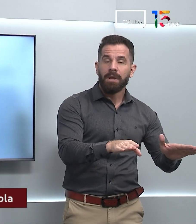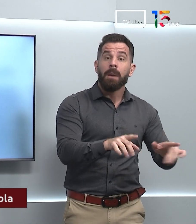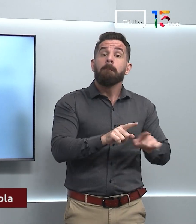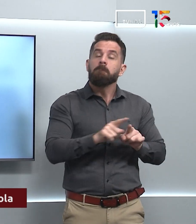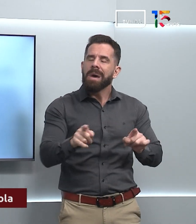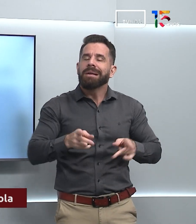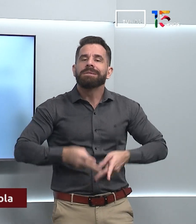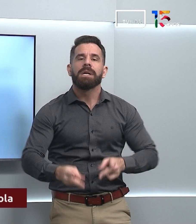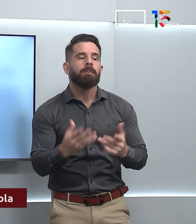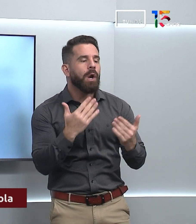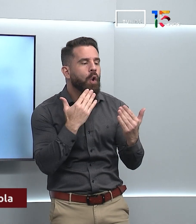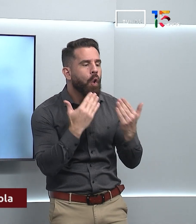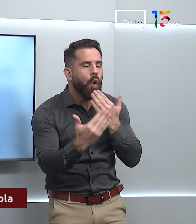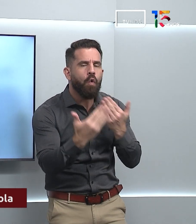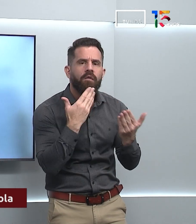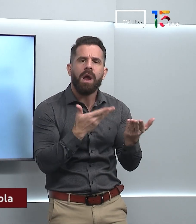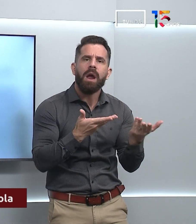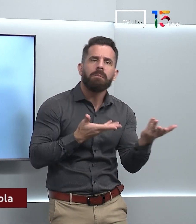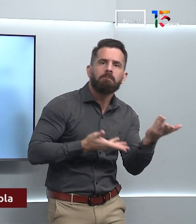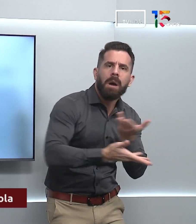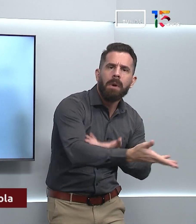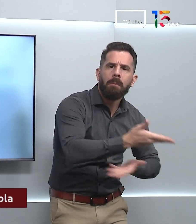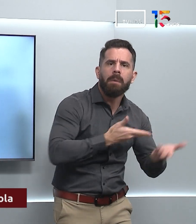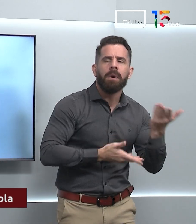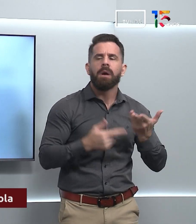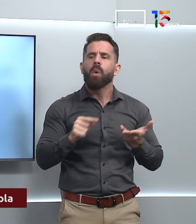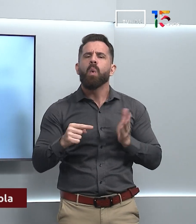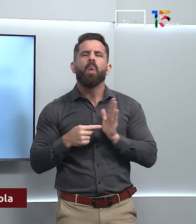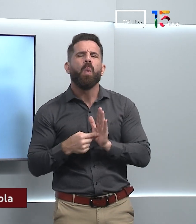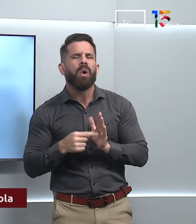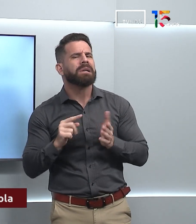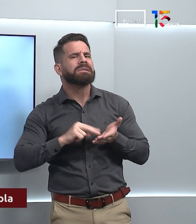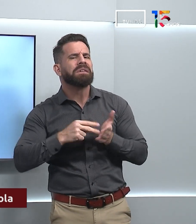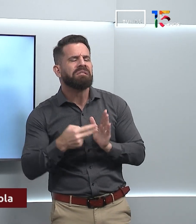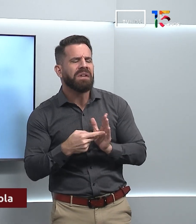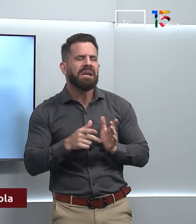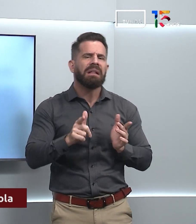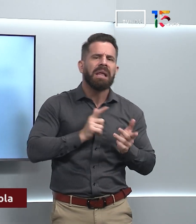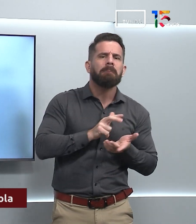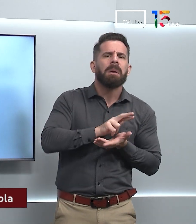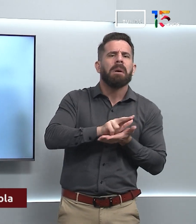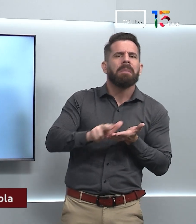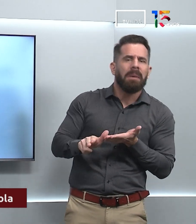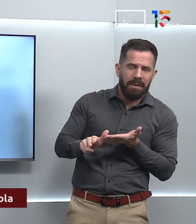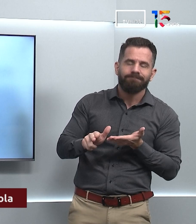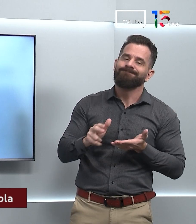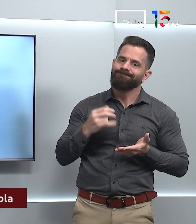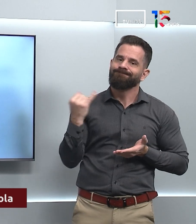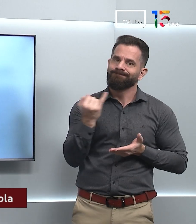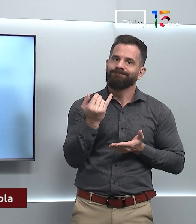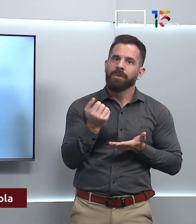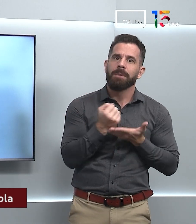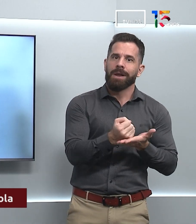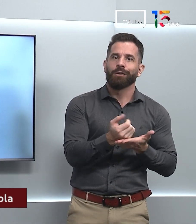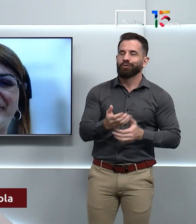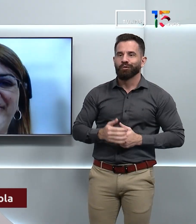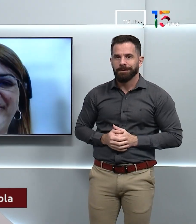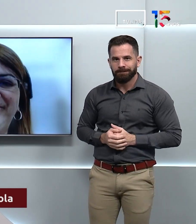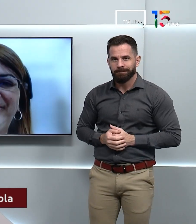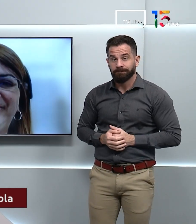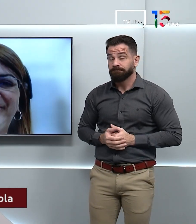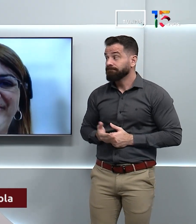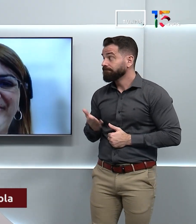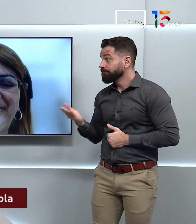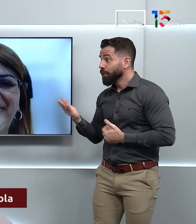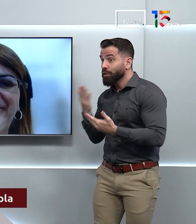que é, mostrando o que tem, isso ajuda muito. A gente conversou com a professora Débora Garofalo, que